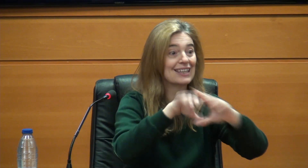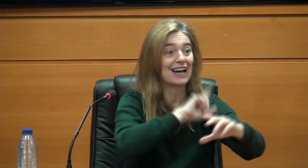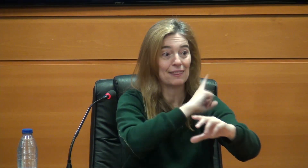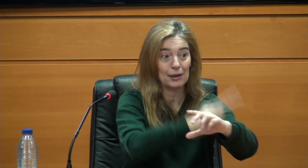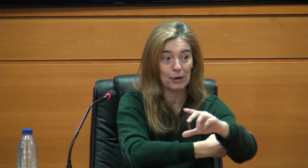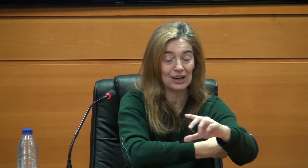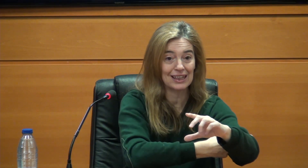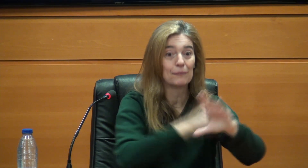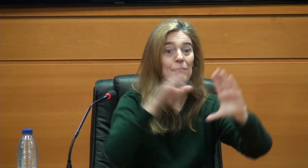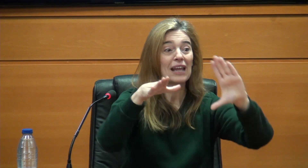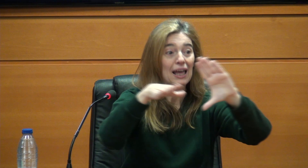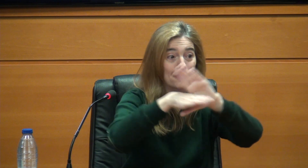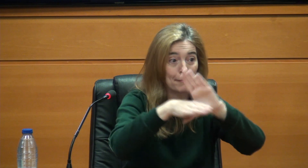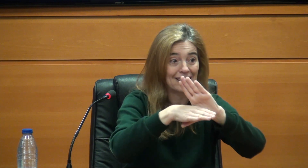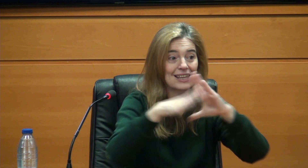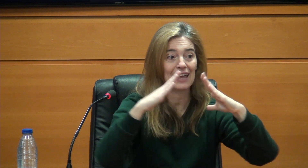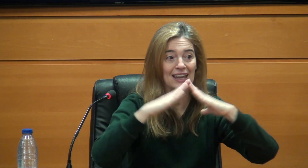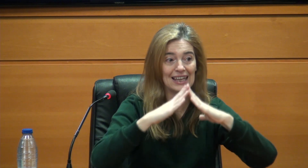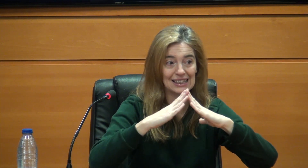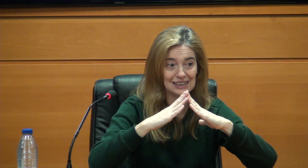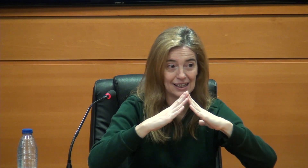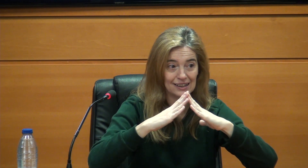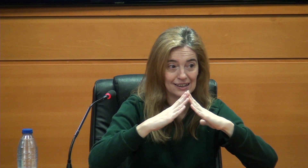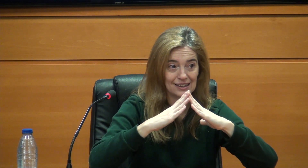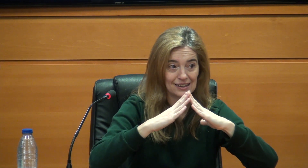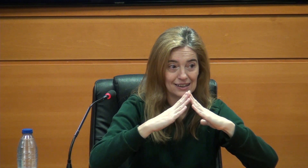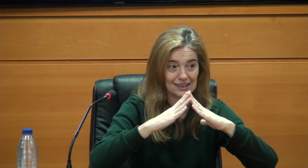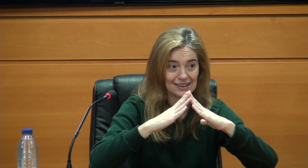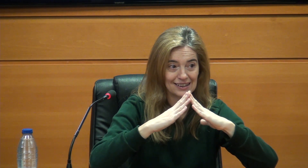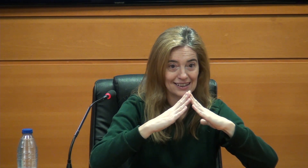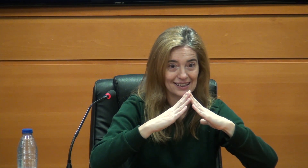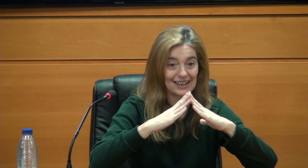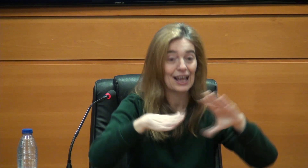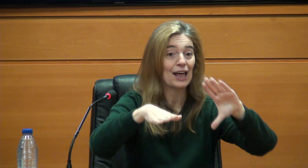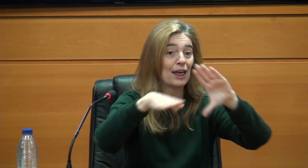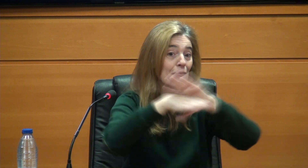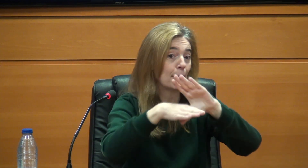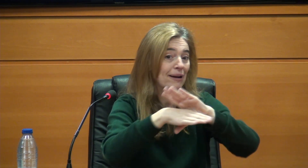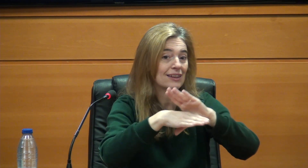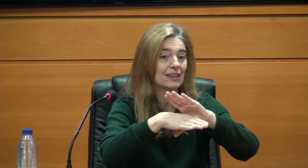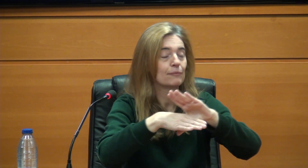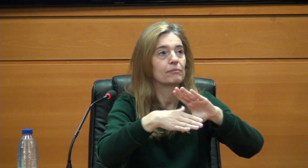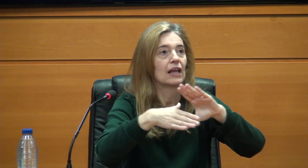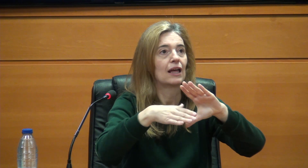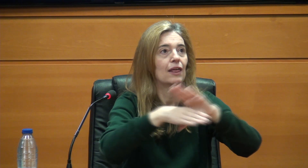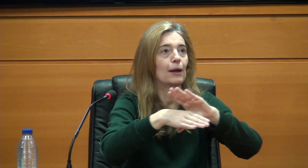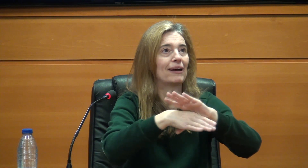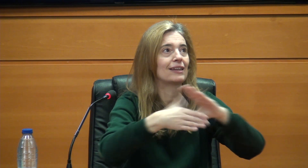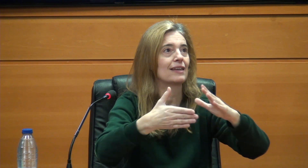sacando músculo zapatillas de estar por casa zapatilla